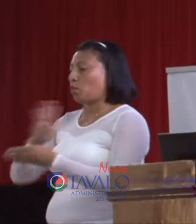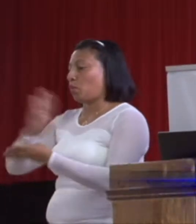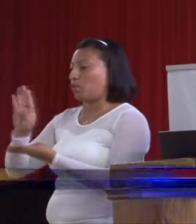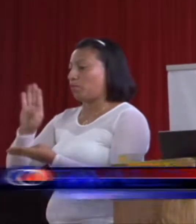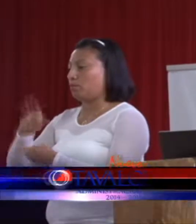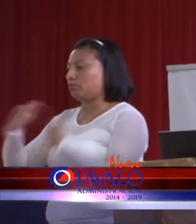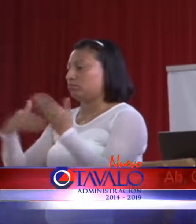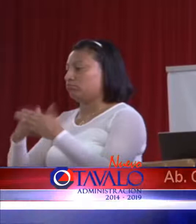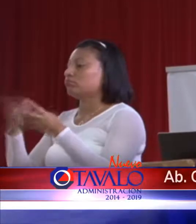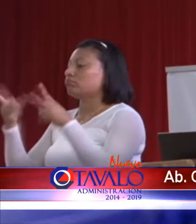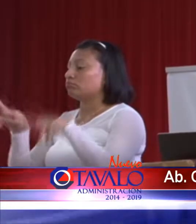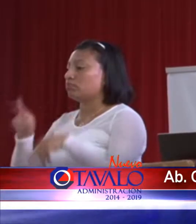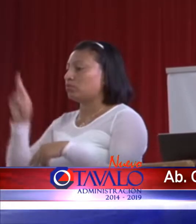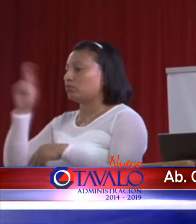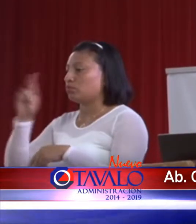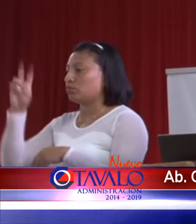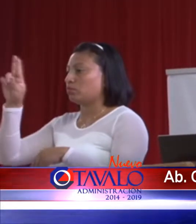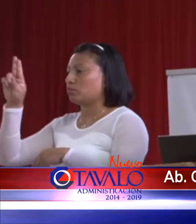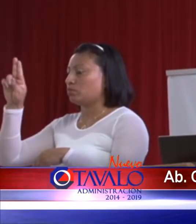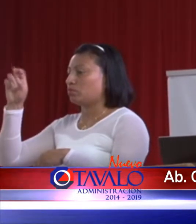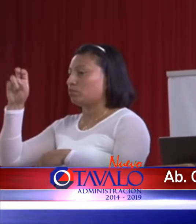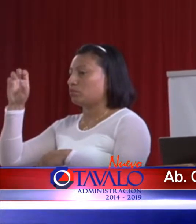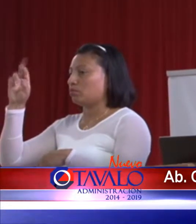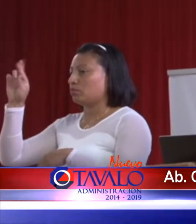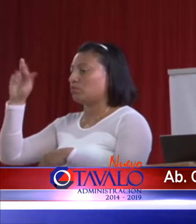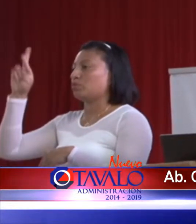área rural, porque lamentablemente